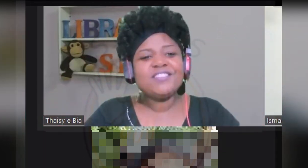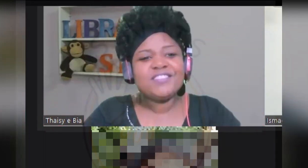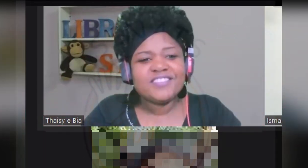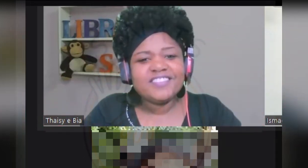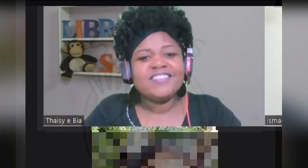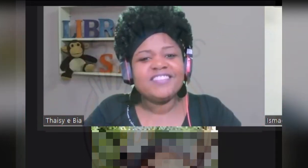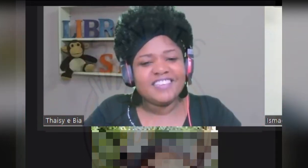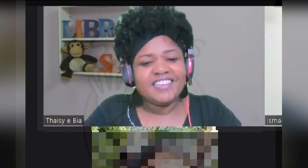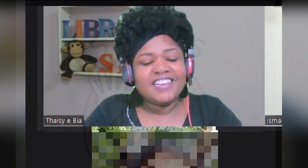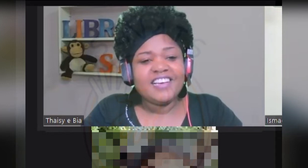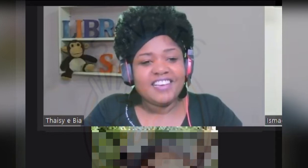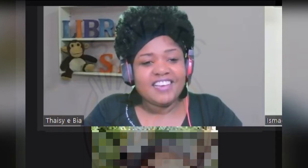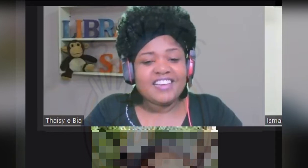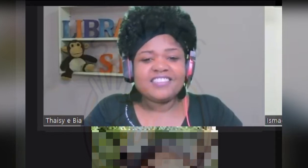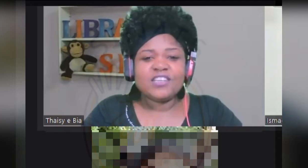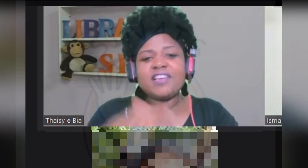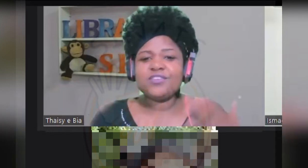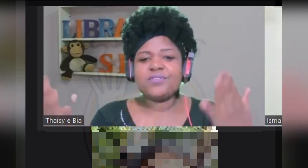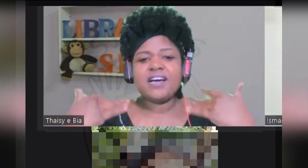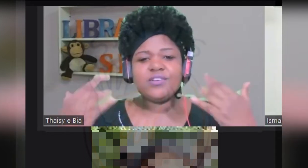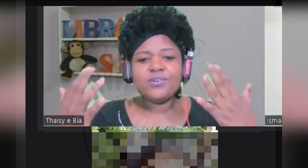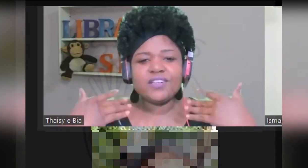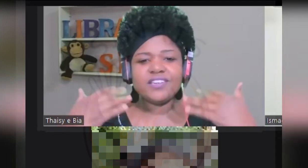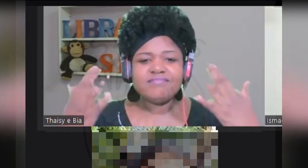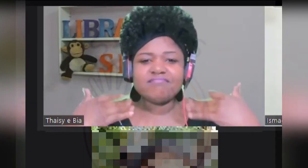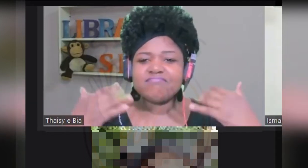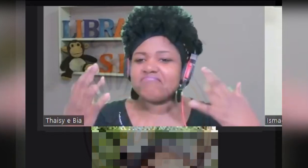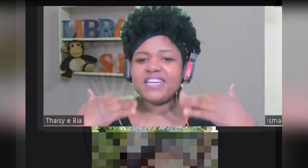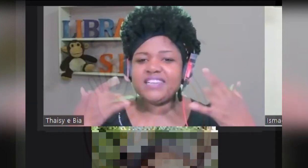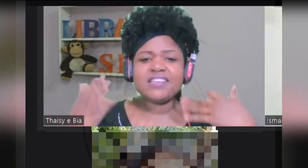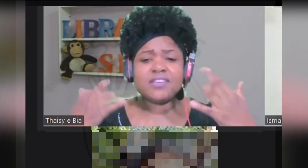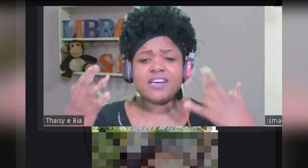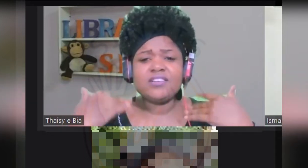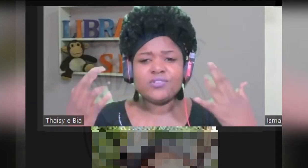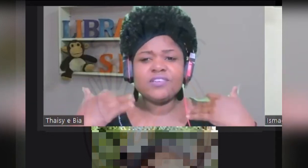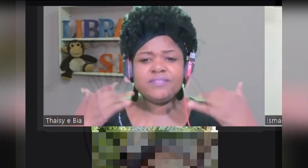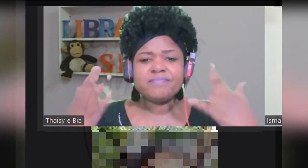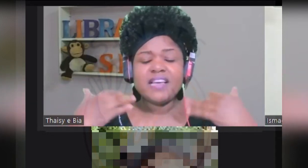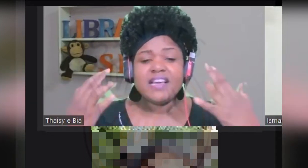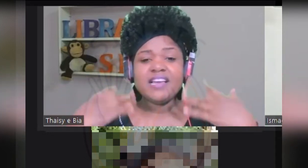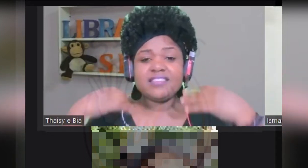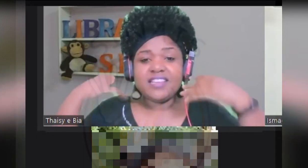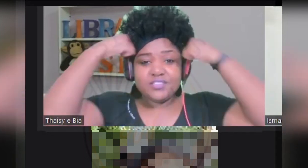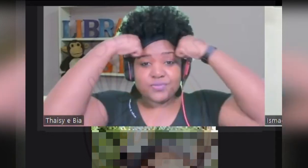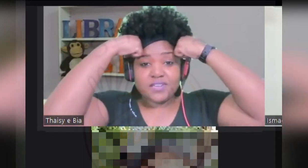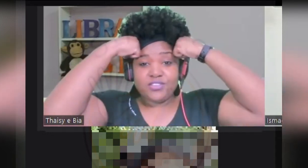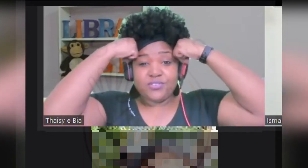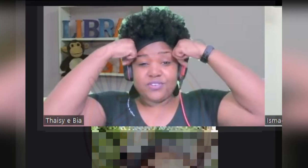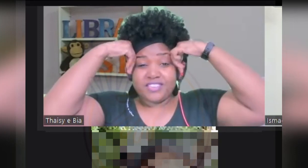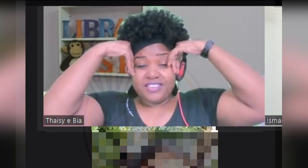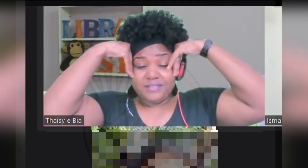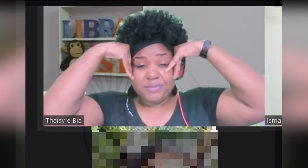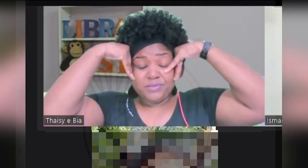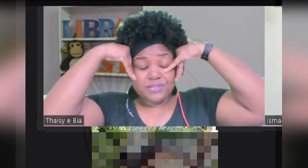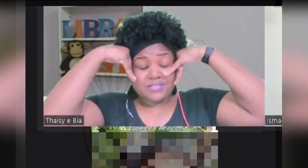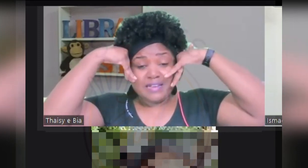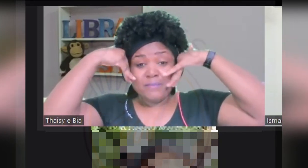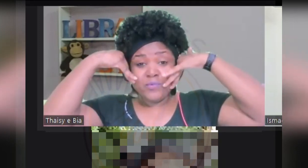suando. Então tem o calor, né? Tá um calor. E tem isso aqui, ó. Aqui, meu Deus, tá